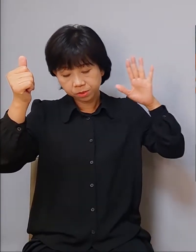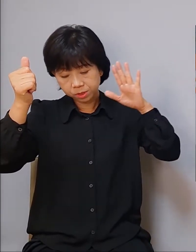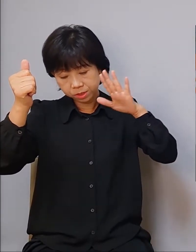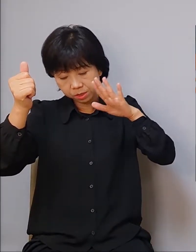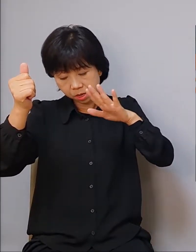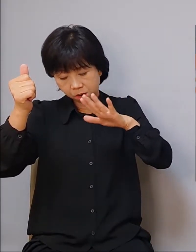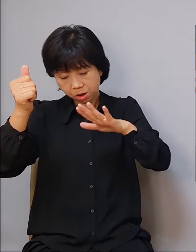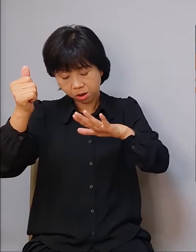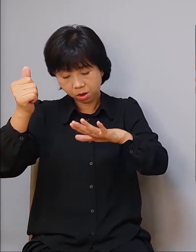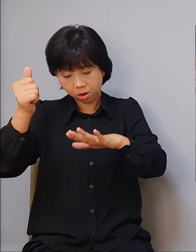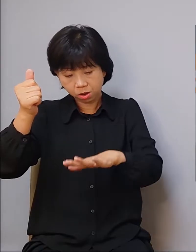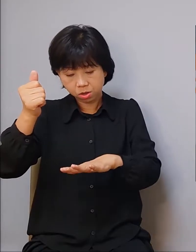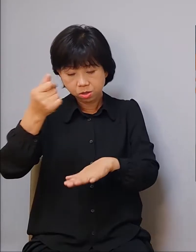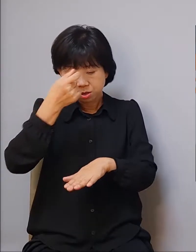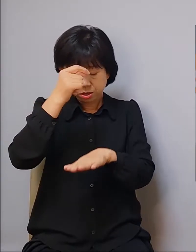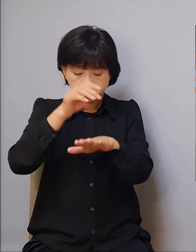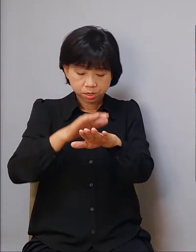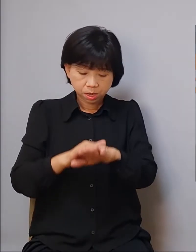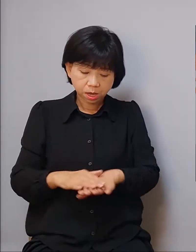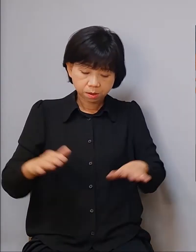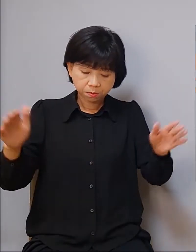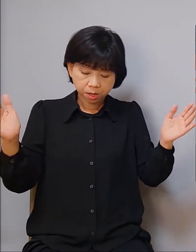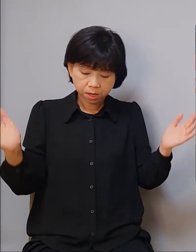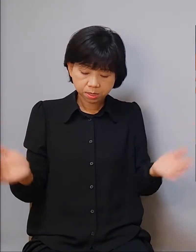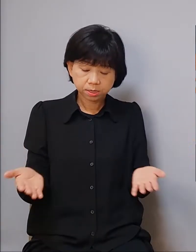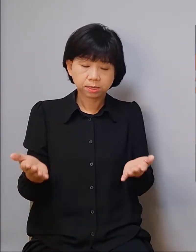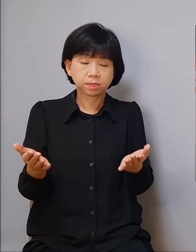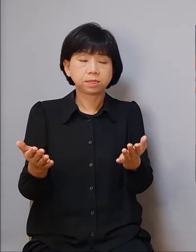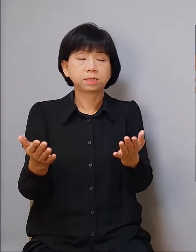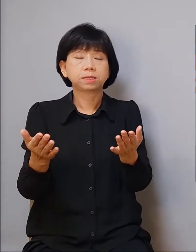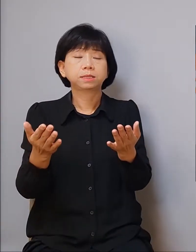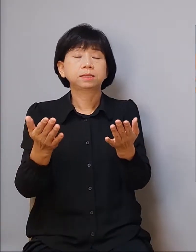주께와 엎드려